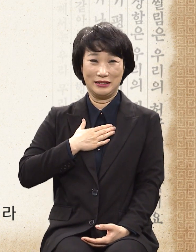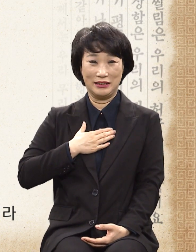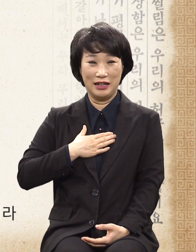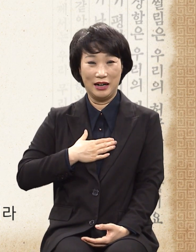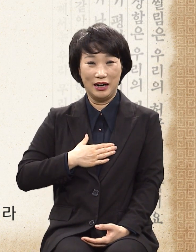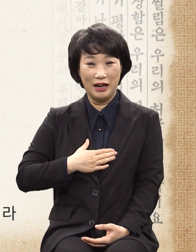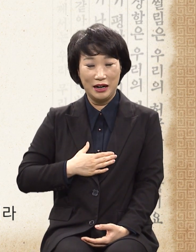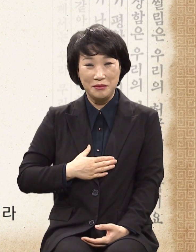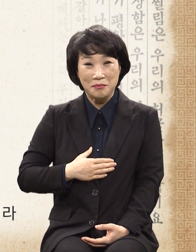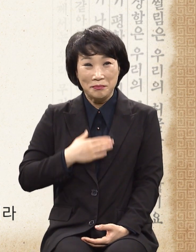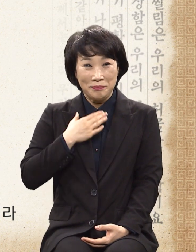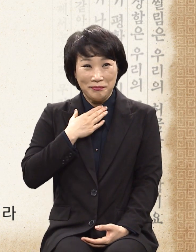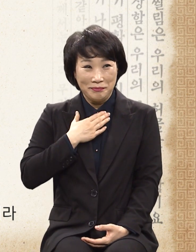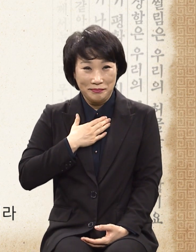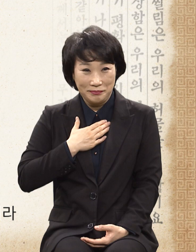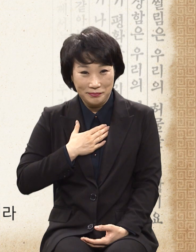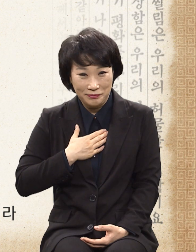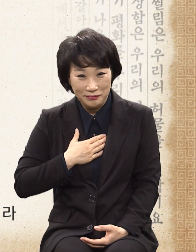알아.